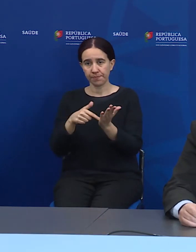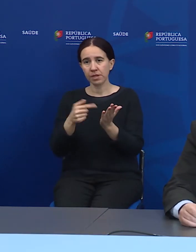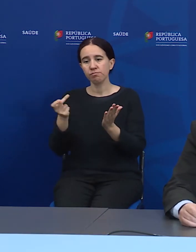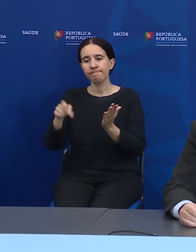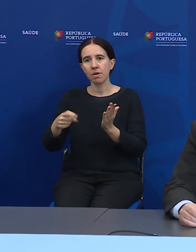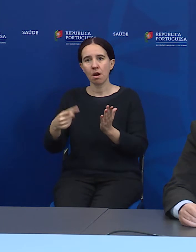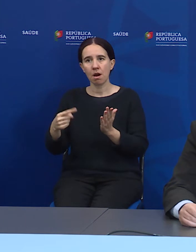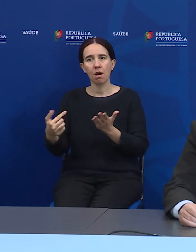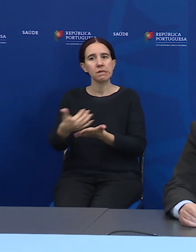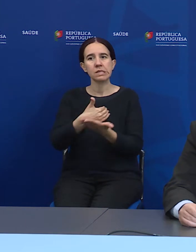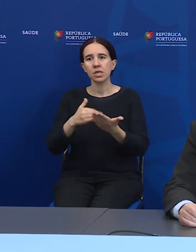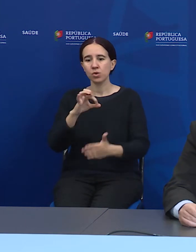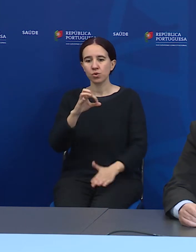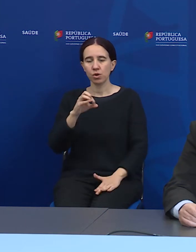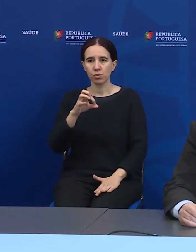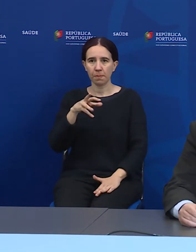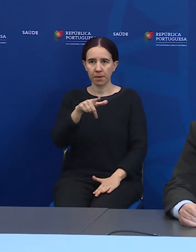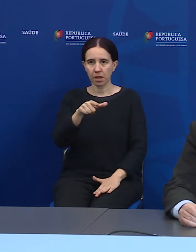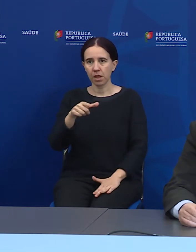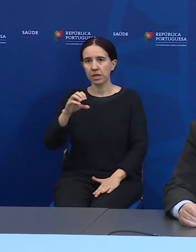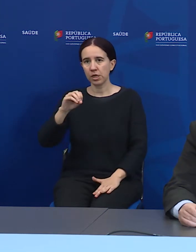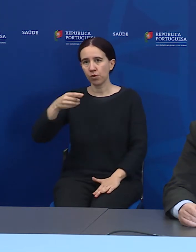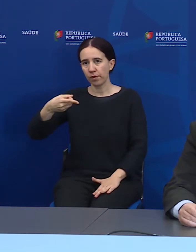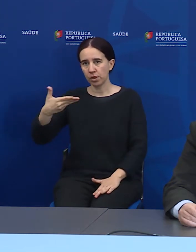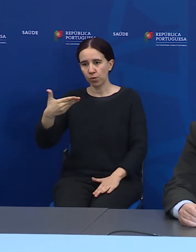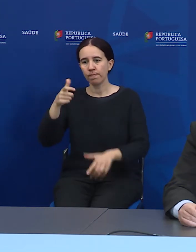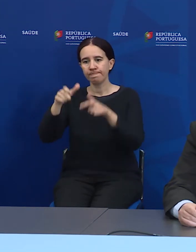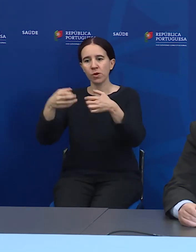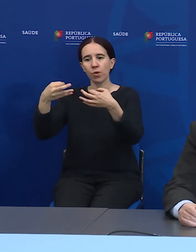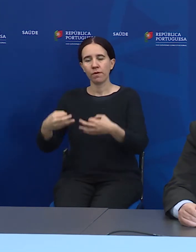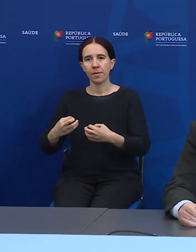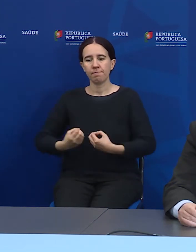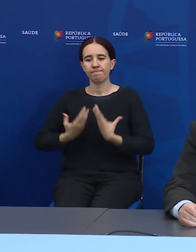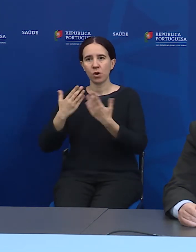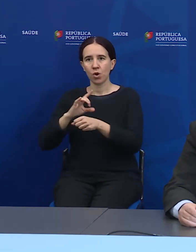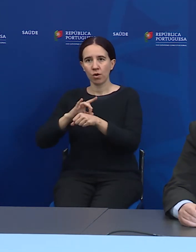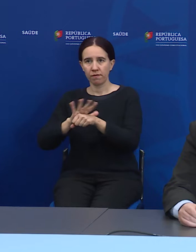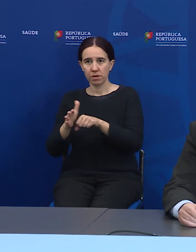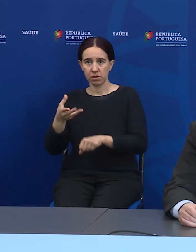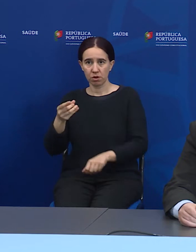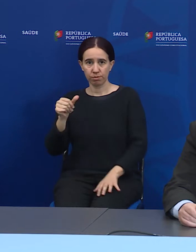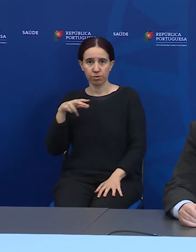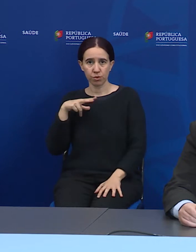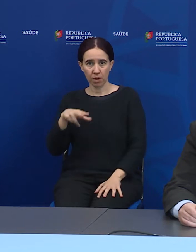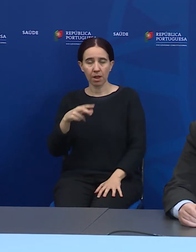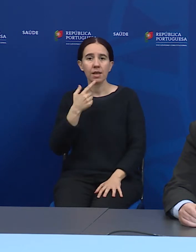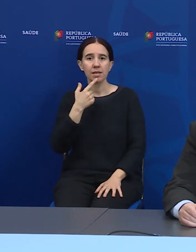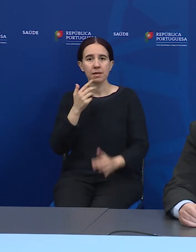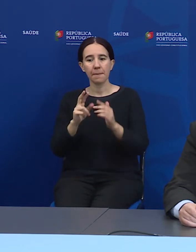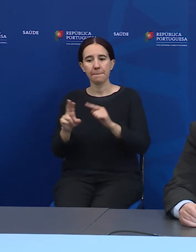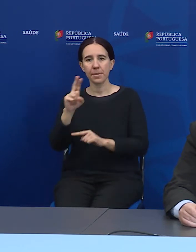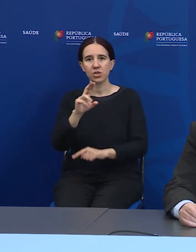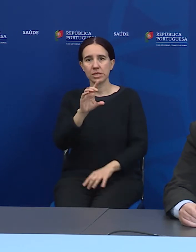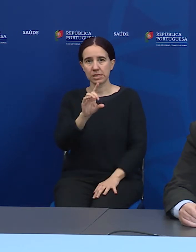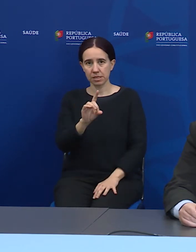registam-se 18091 casos confirmados de couve 19 em portugal o que representa